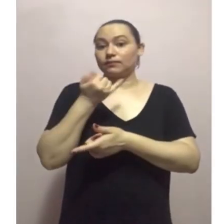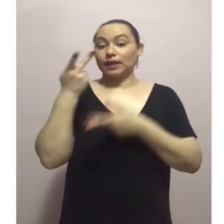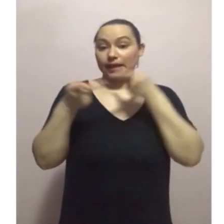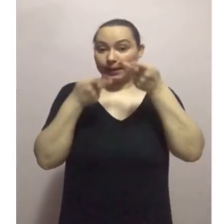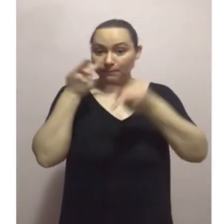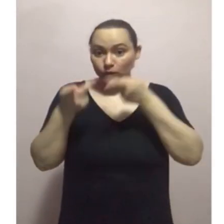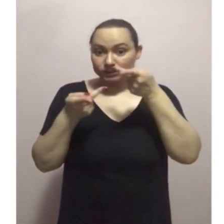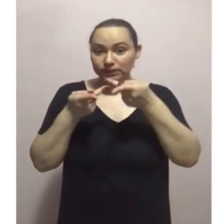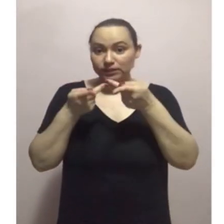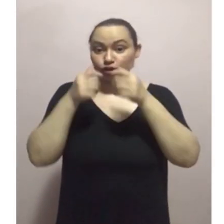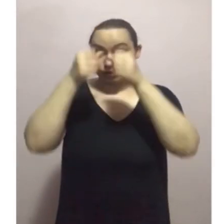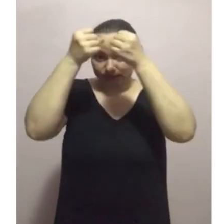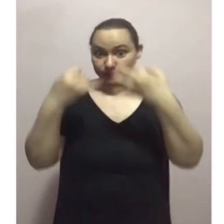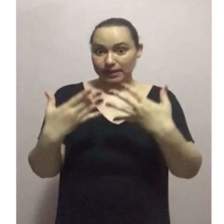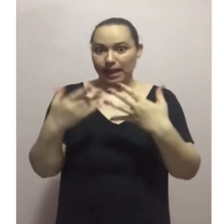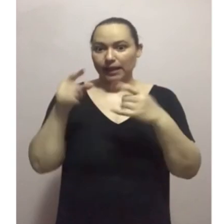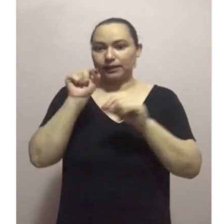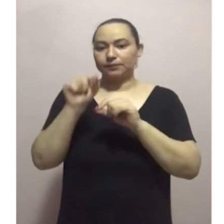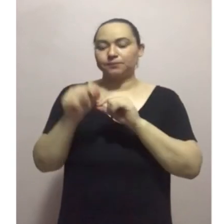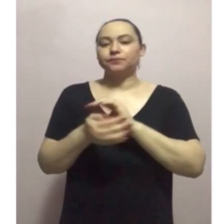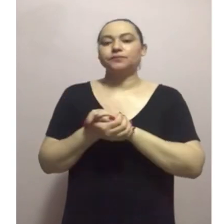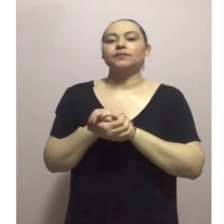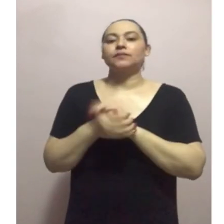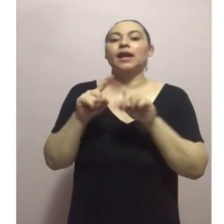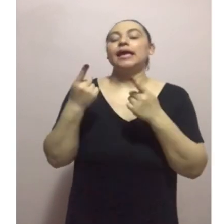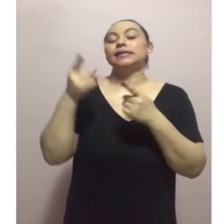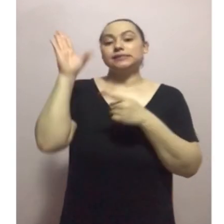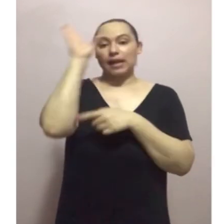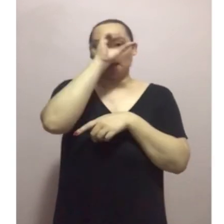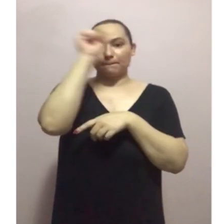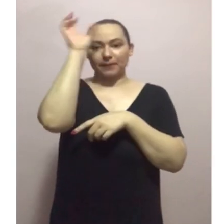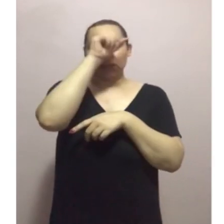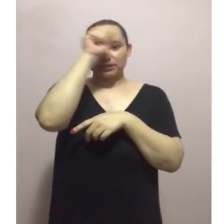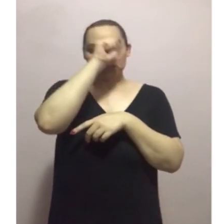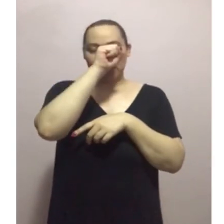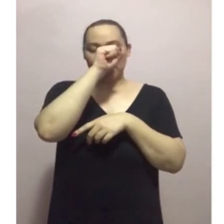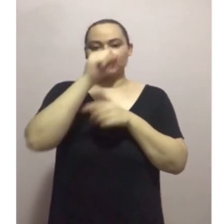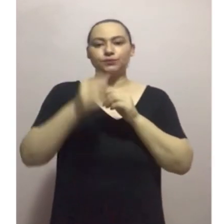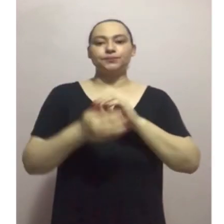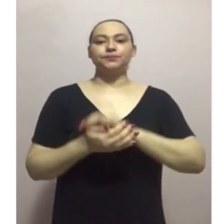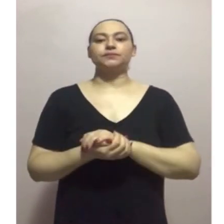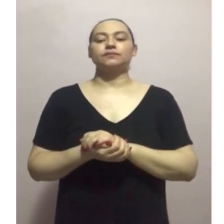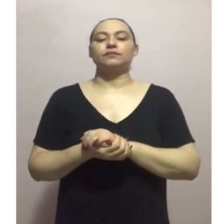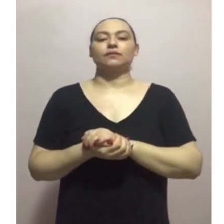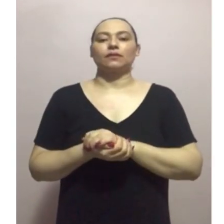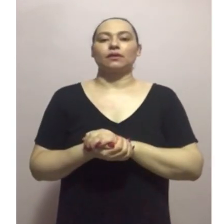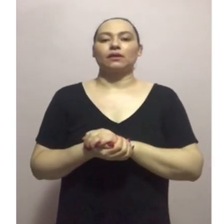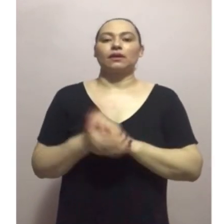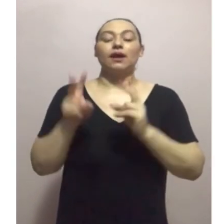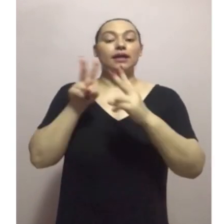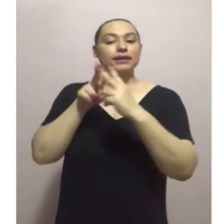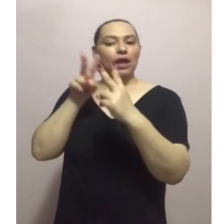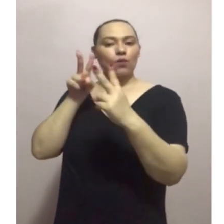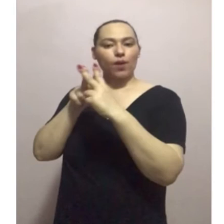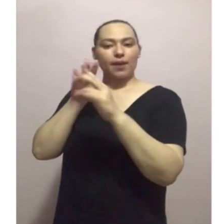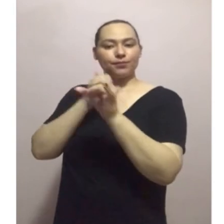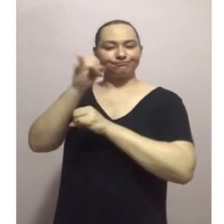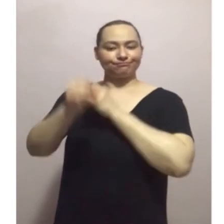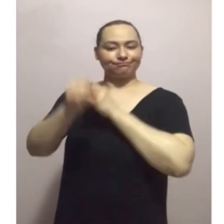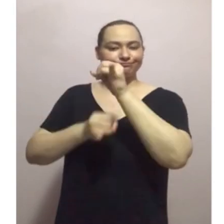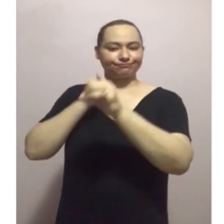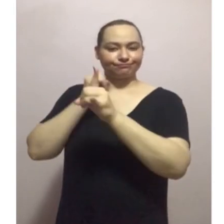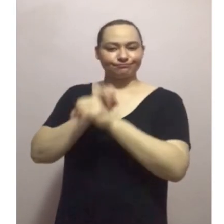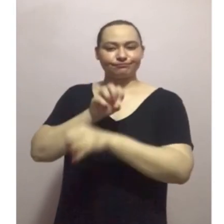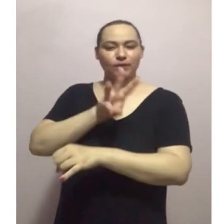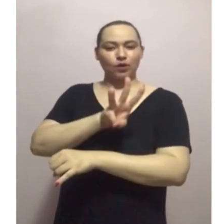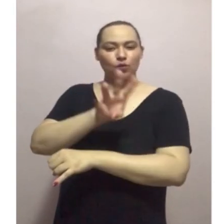gente dizer aqui é desse aprendizado que na